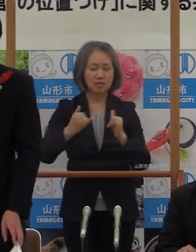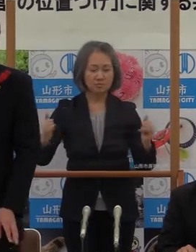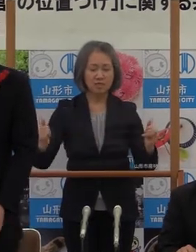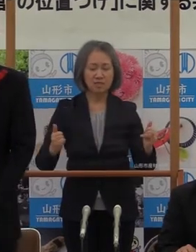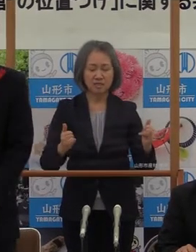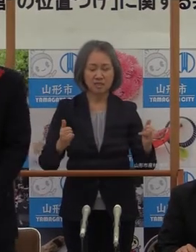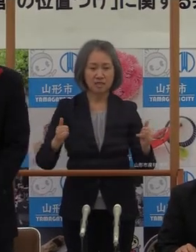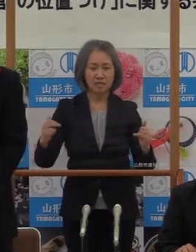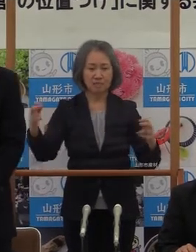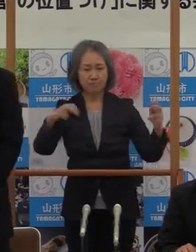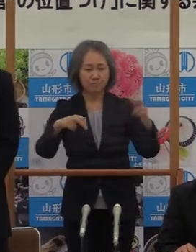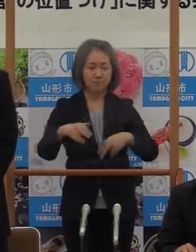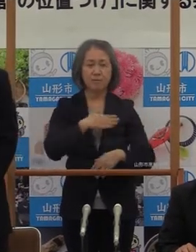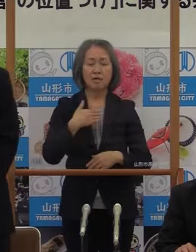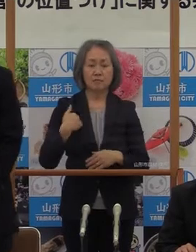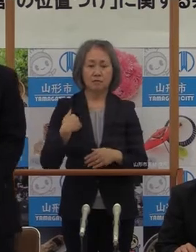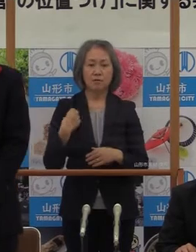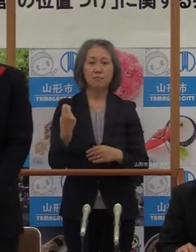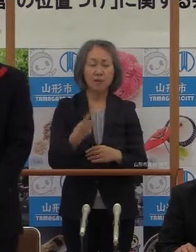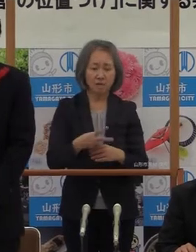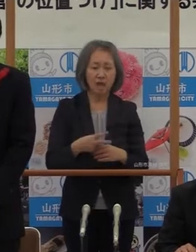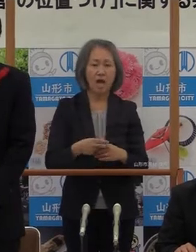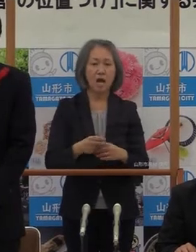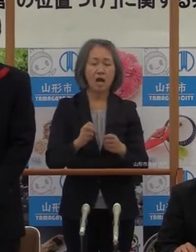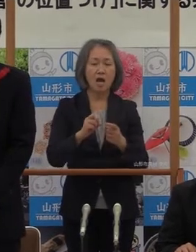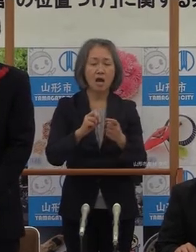ある、これはまだ仮称でありますが、花小